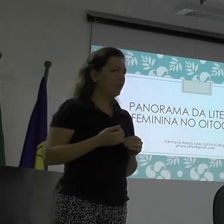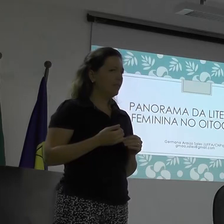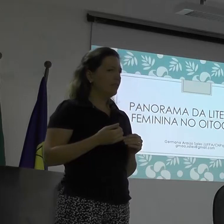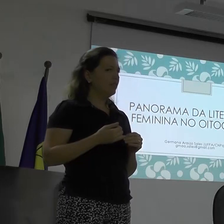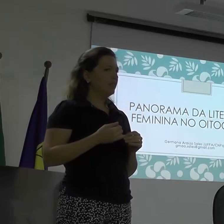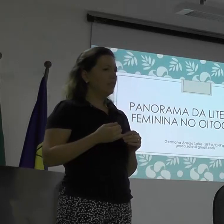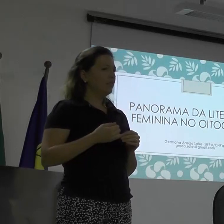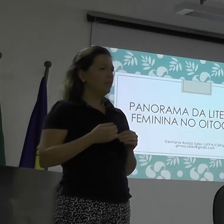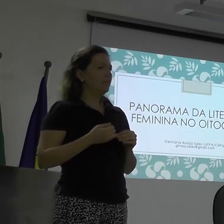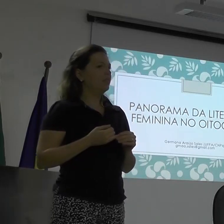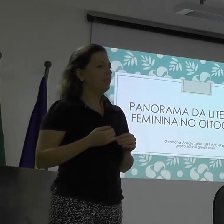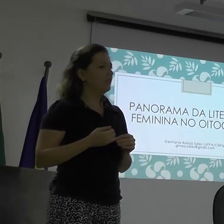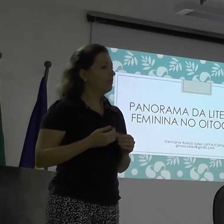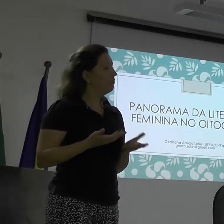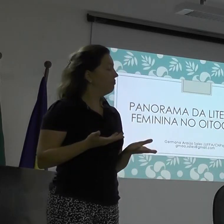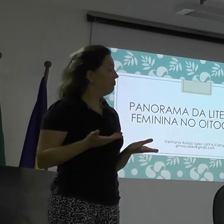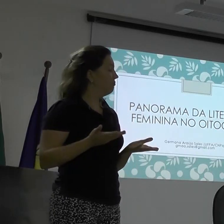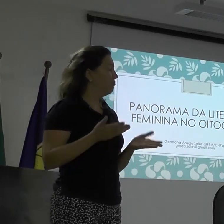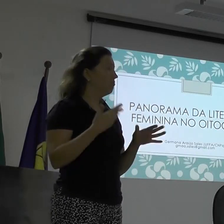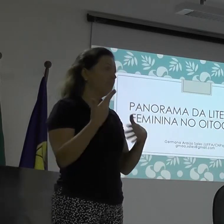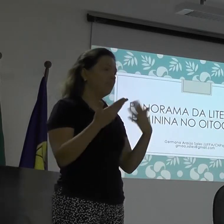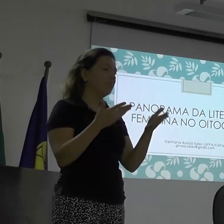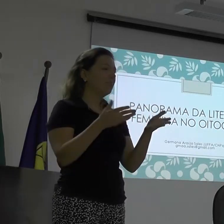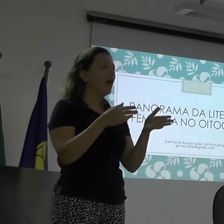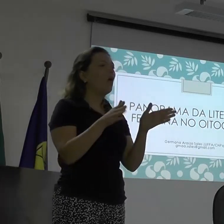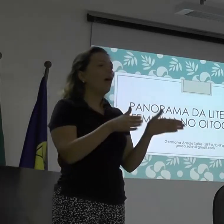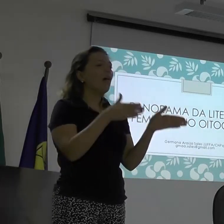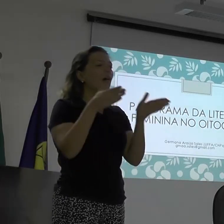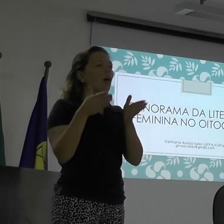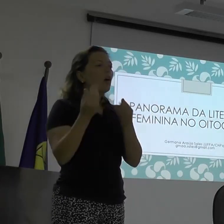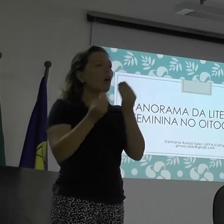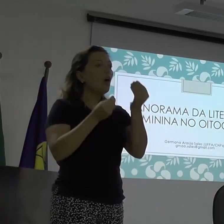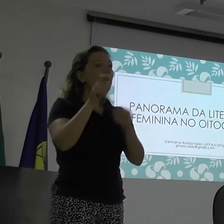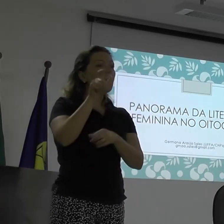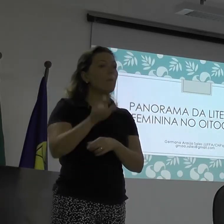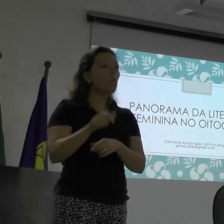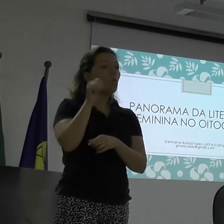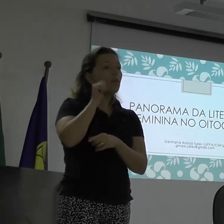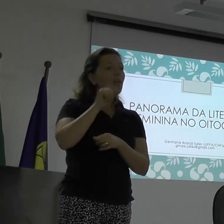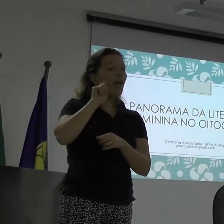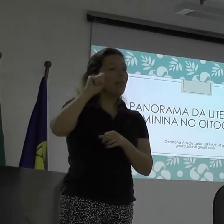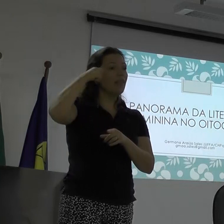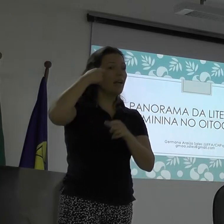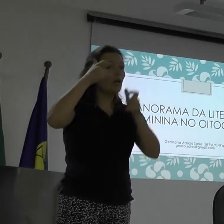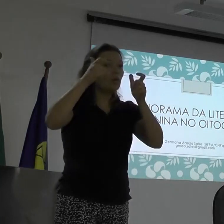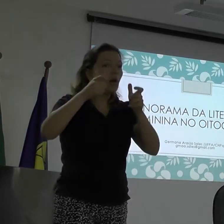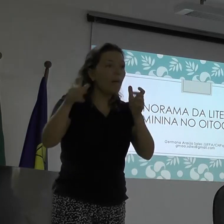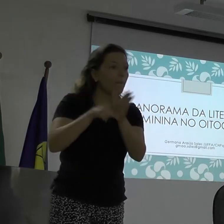mulher negra vai estar num lugar que é de homem?